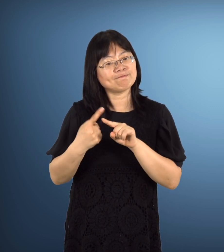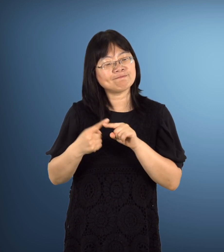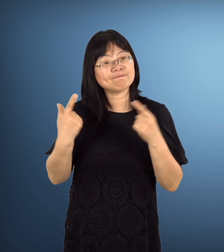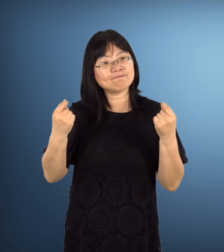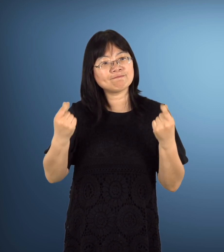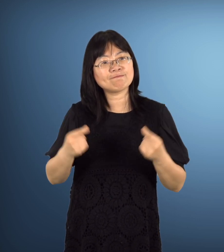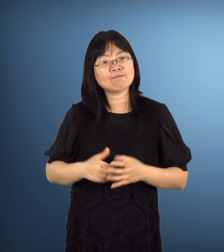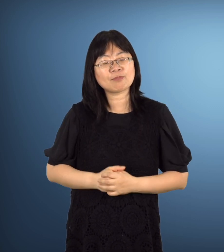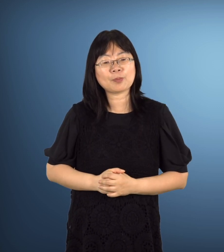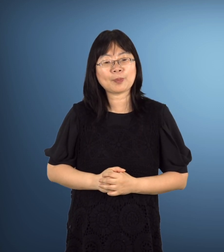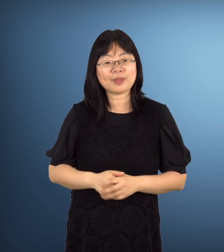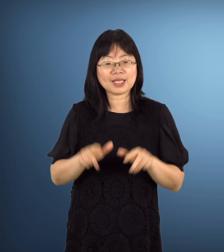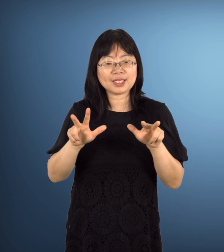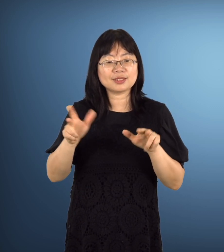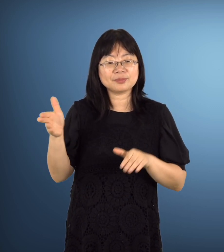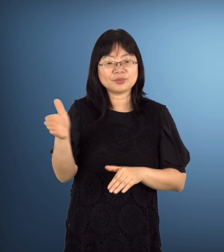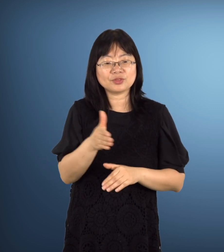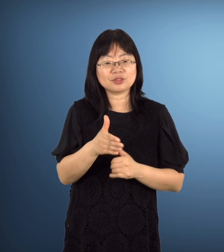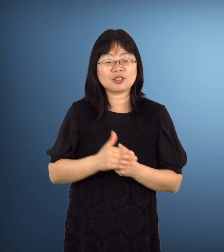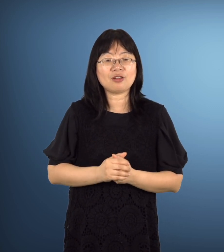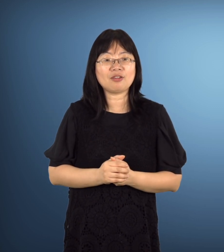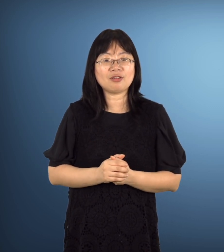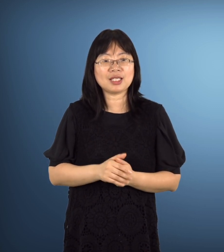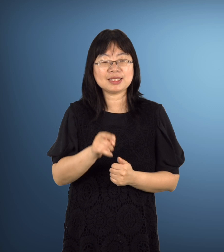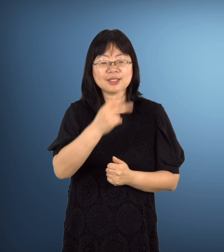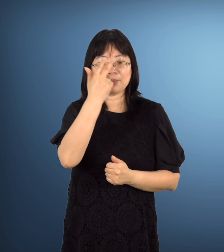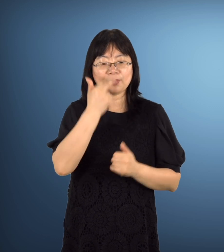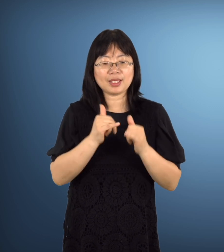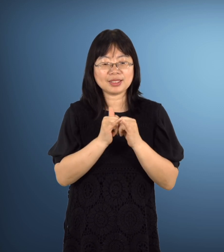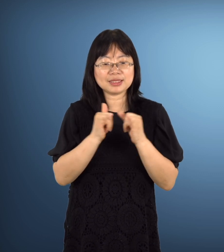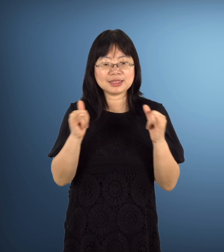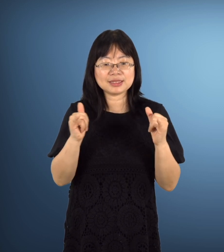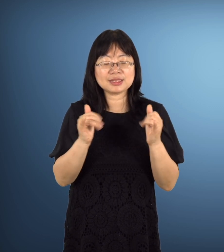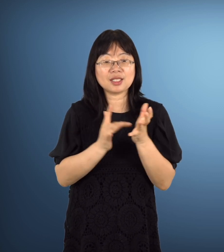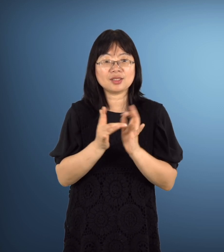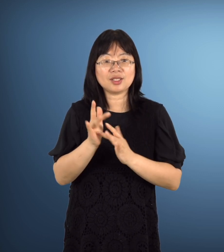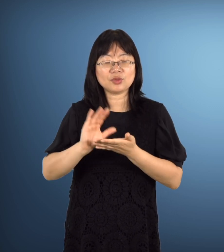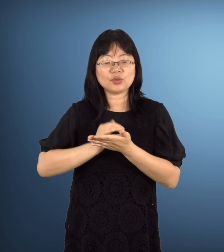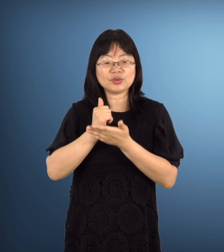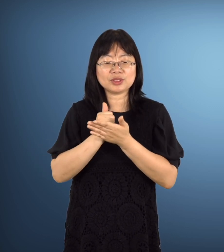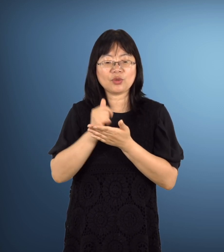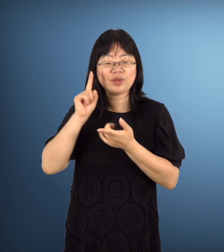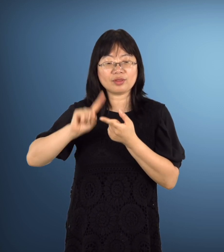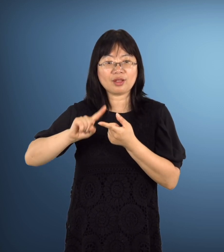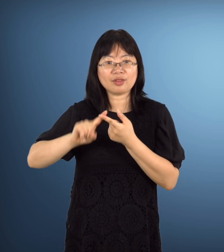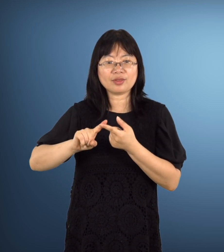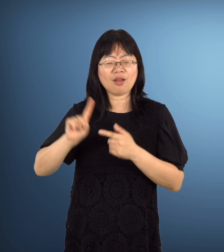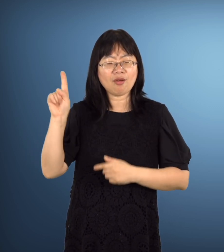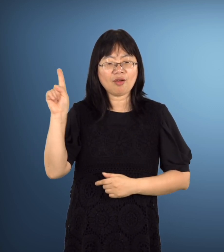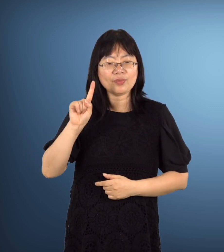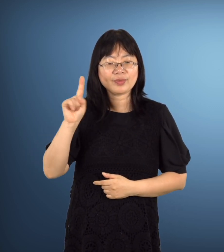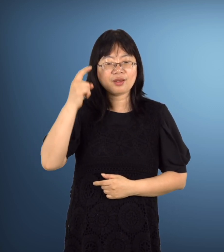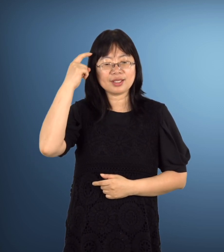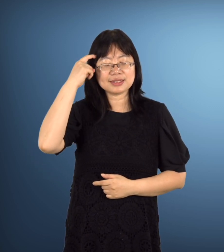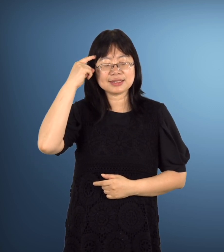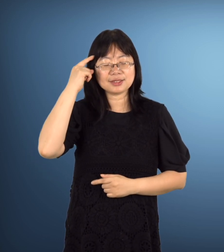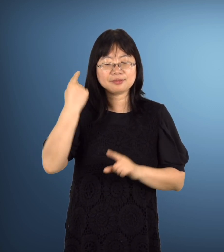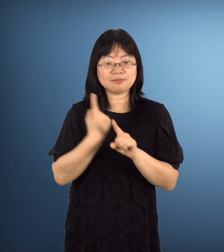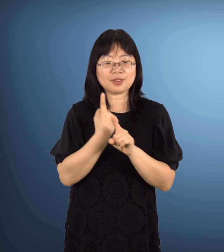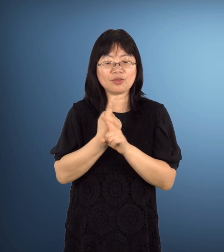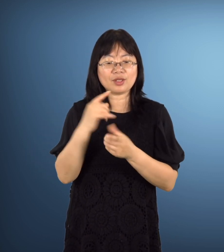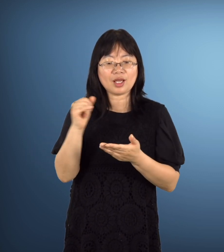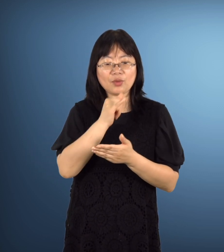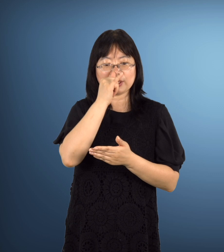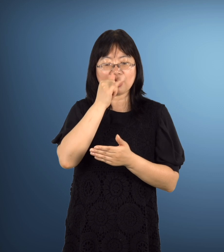마찬가지예요. 지금부터 이 맹인이 예수 그리스도에 대해서 어떤 인식의 변화를